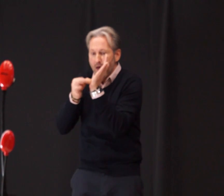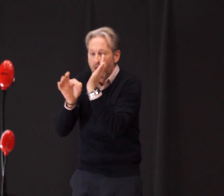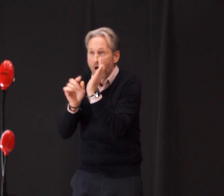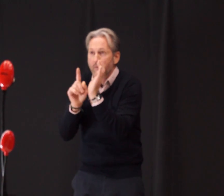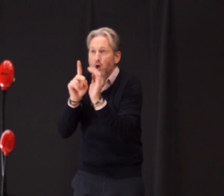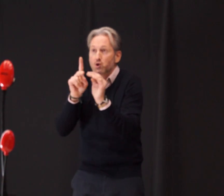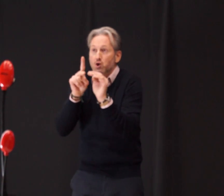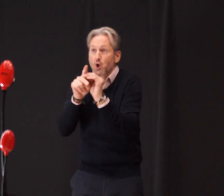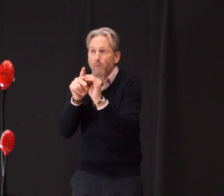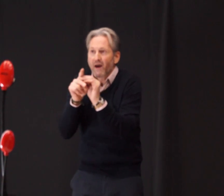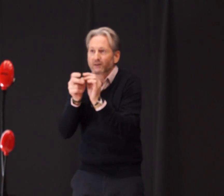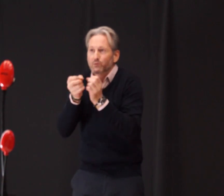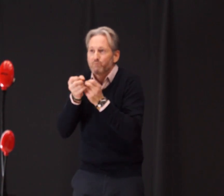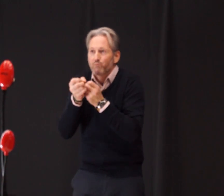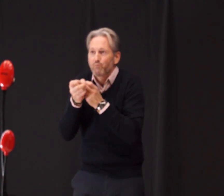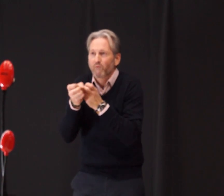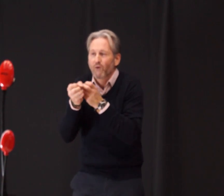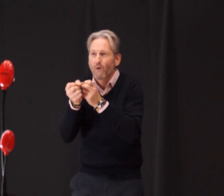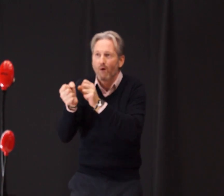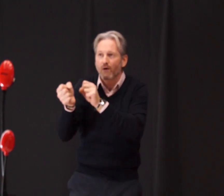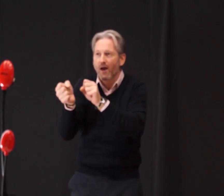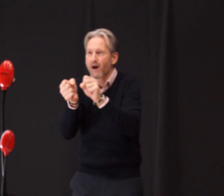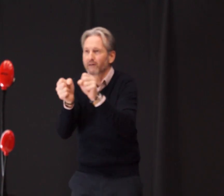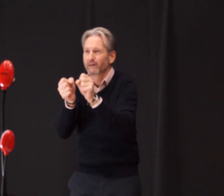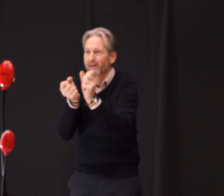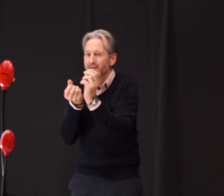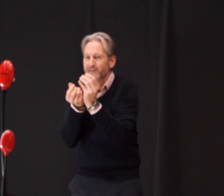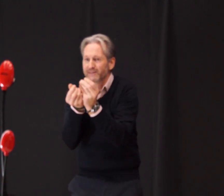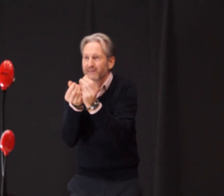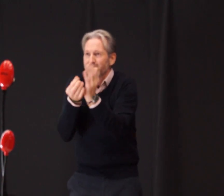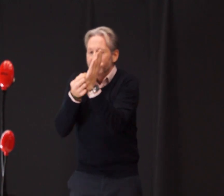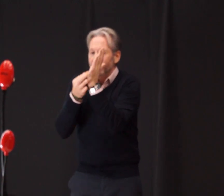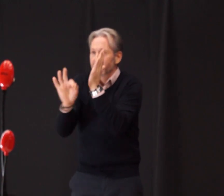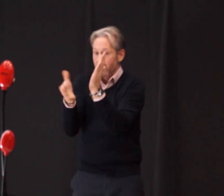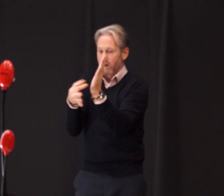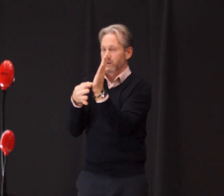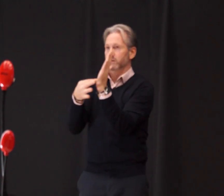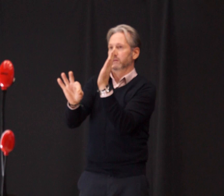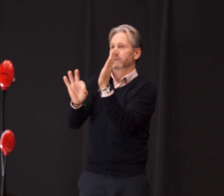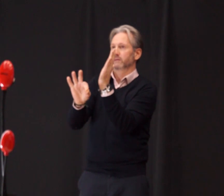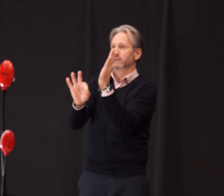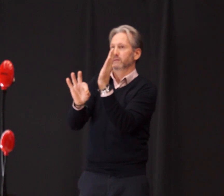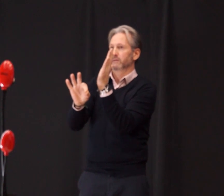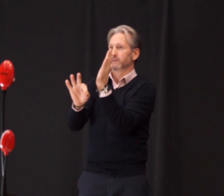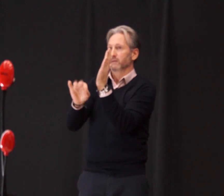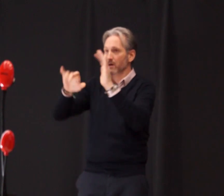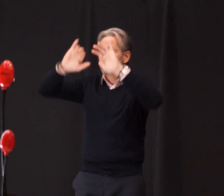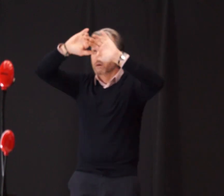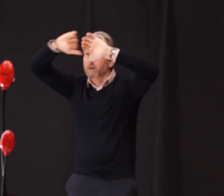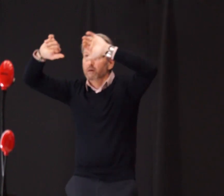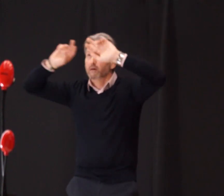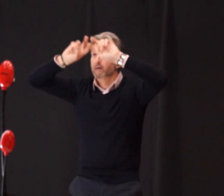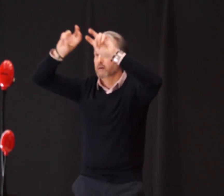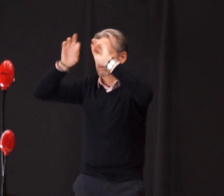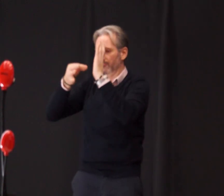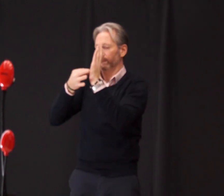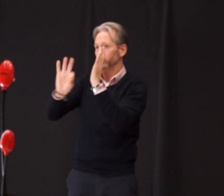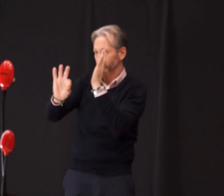qu'on utilise vraiment dans le cadre du récit. C'est-à-dire que c'est quelque chose qui démarre, comme si on allumait une allumette, et c'est ça qui déclenche le début de